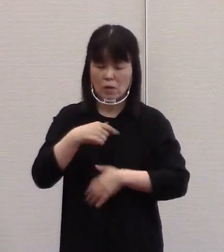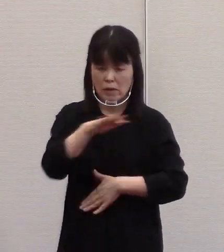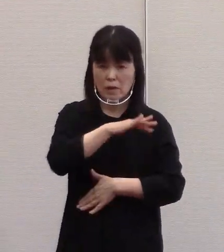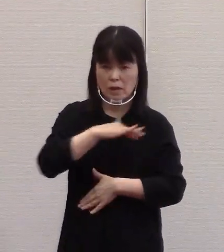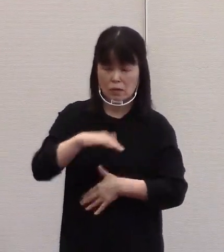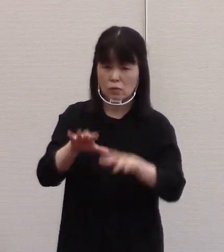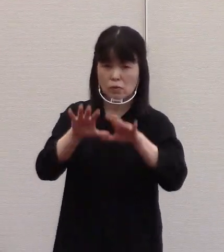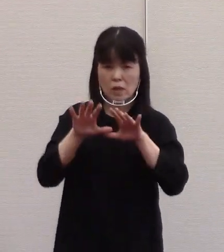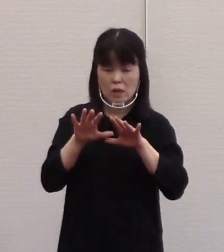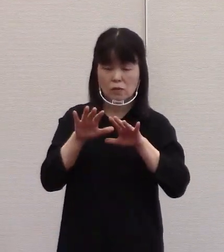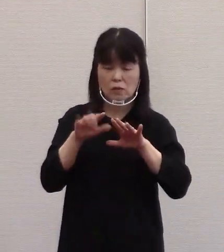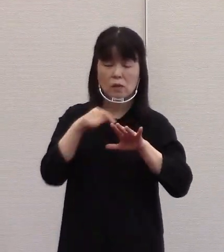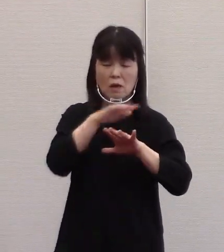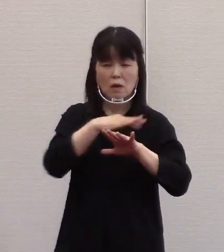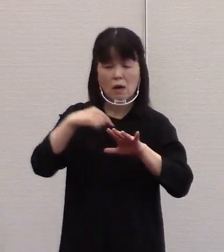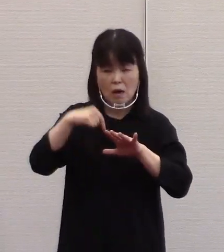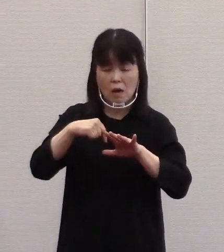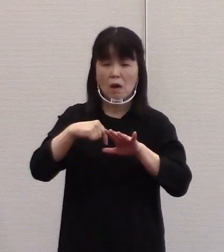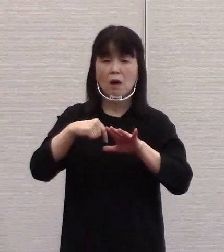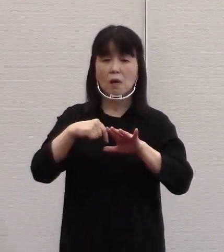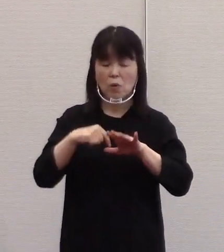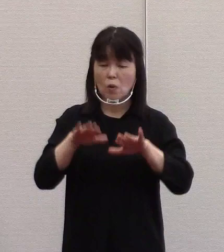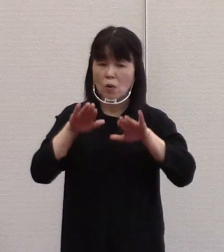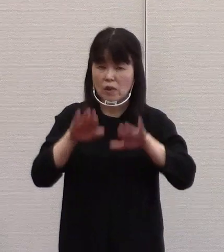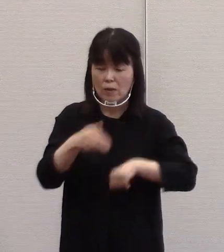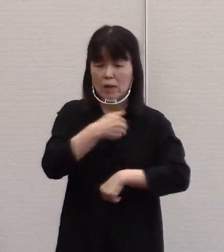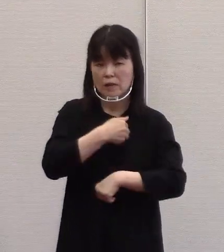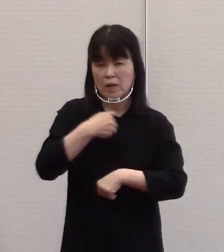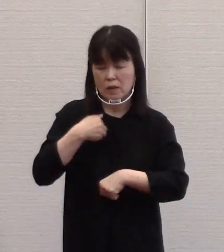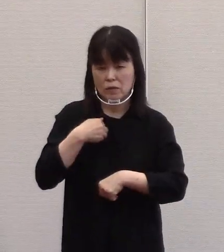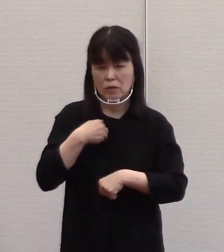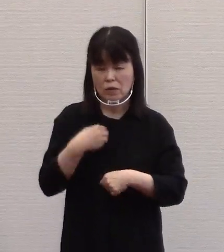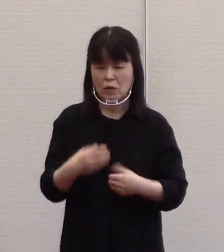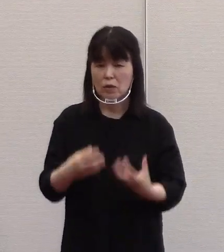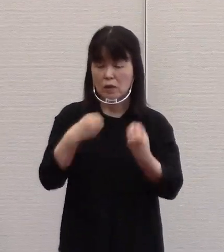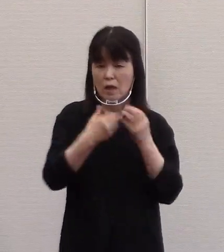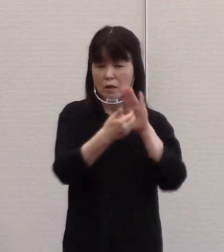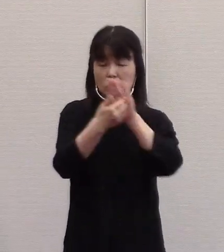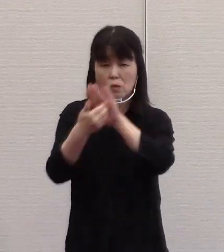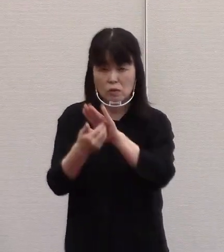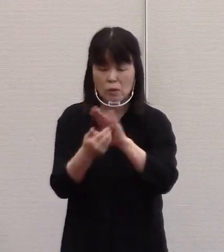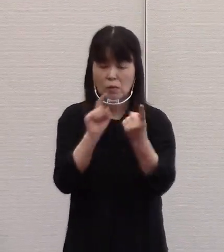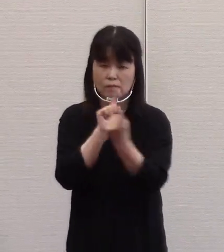る側はその今できる必要な対応というのをしっかり取った上で、